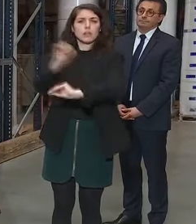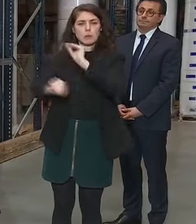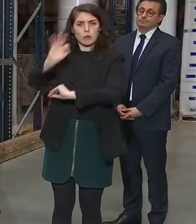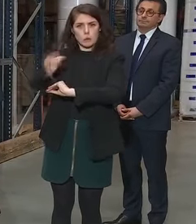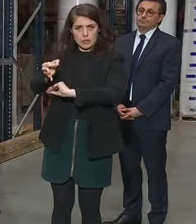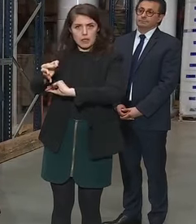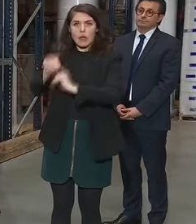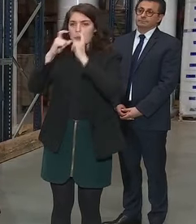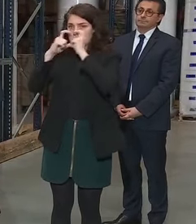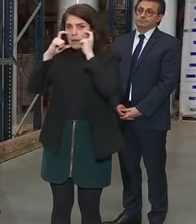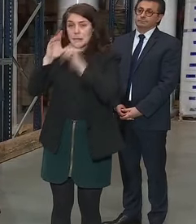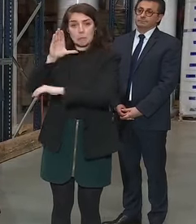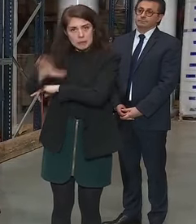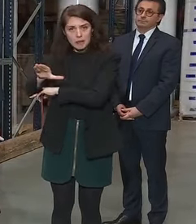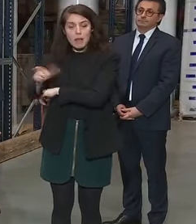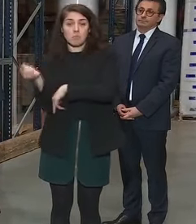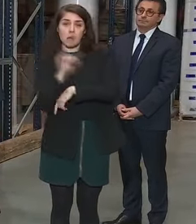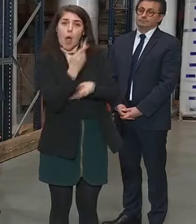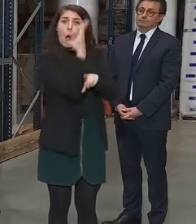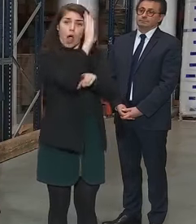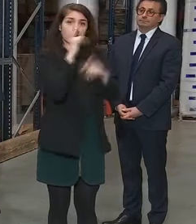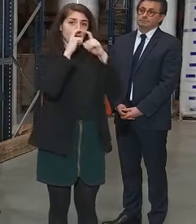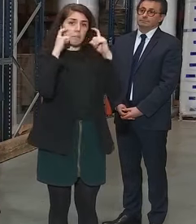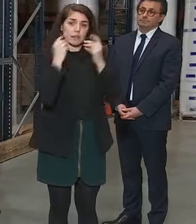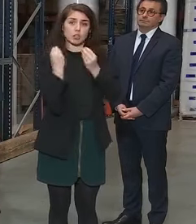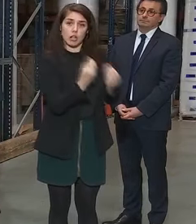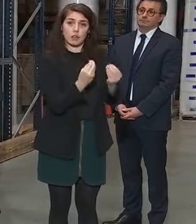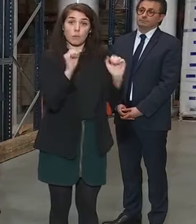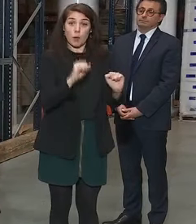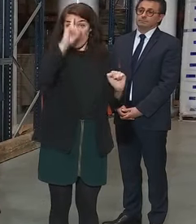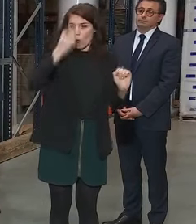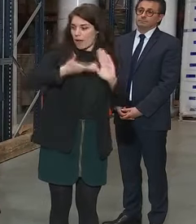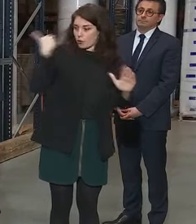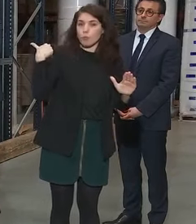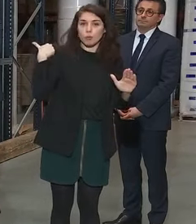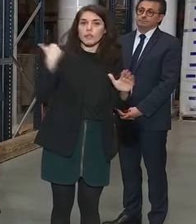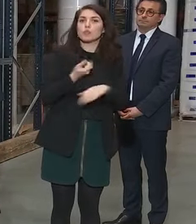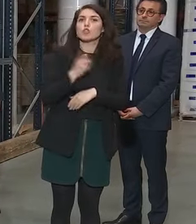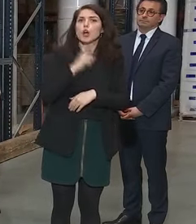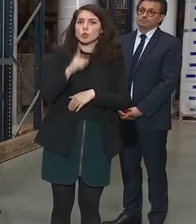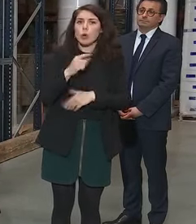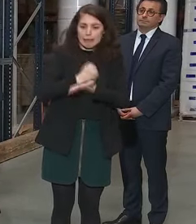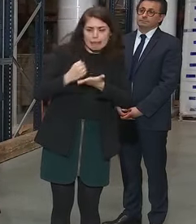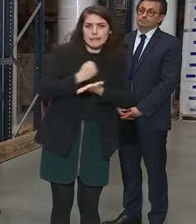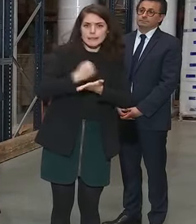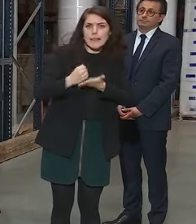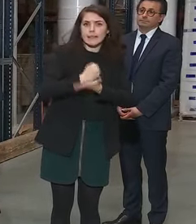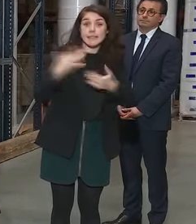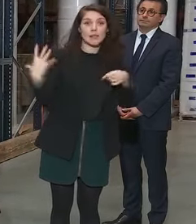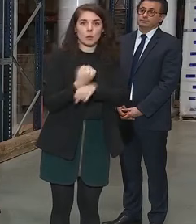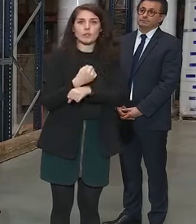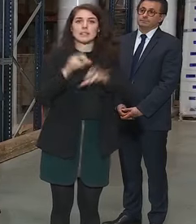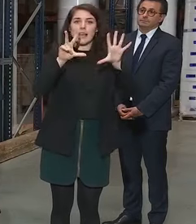différents, qui sont homologués. 85 prototypes ont été validés durant les derniers jours. Et nous sommes en train de monter aussi